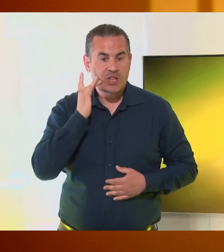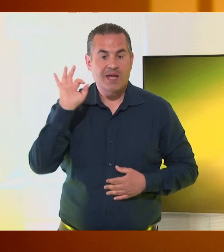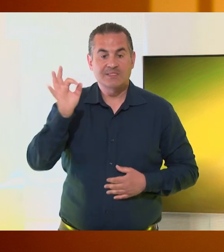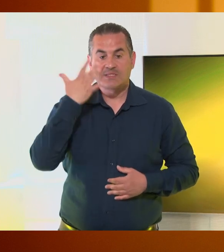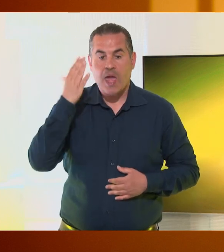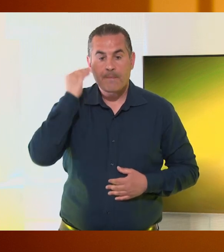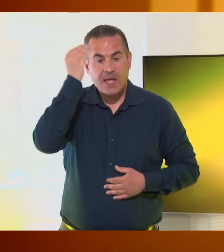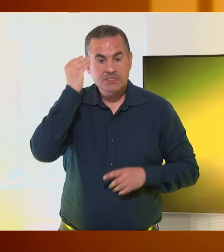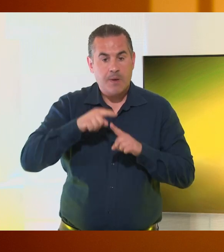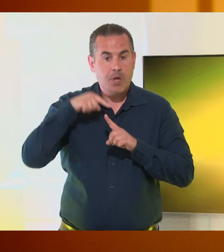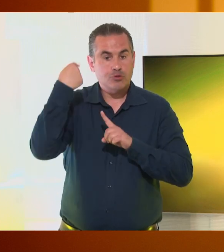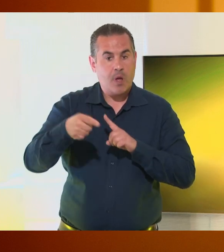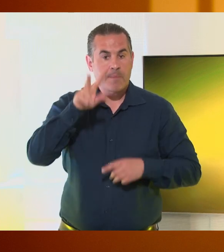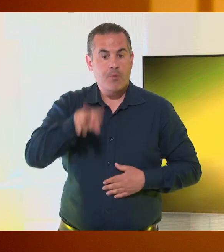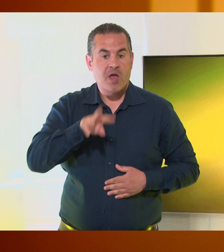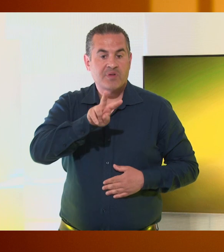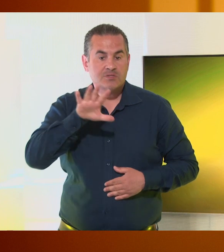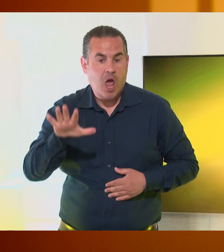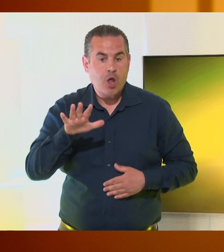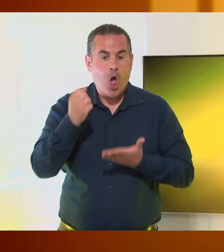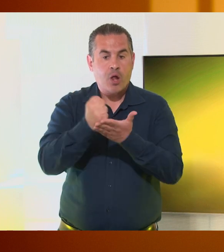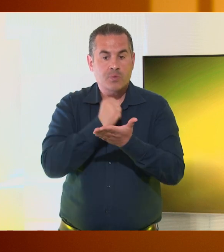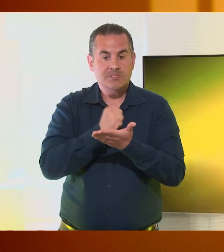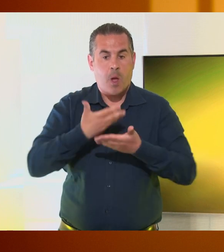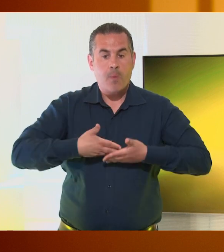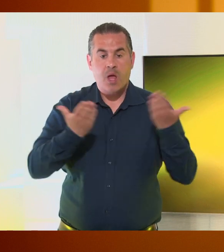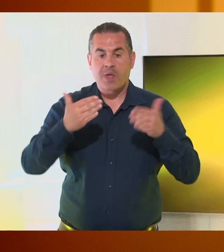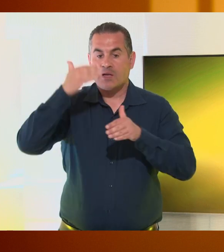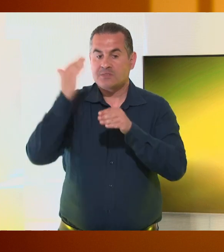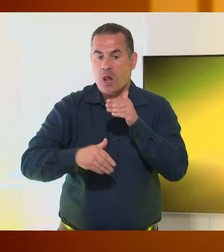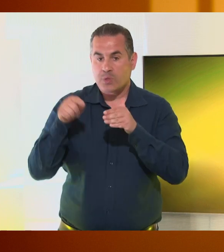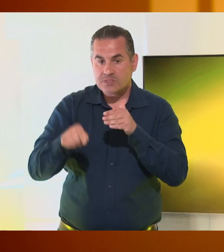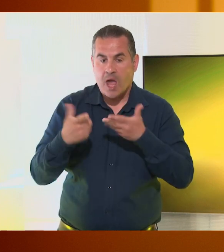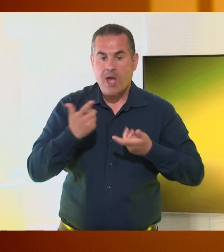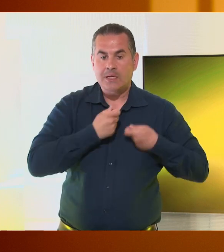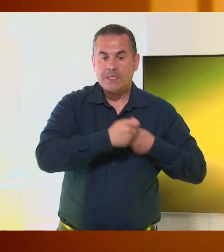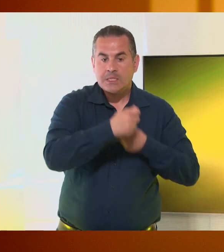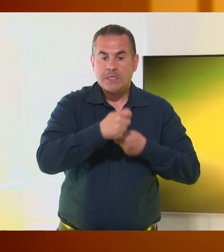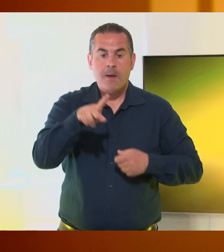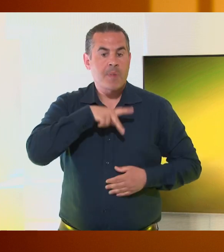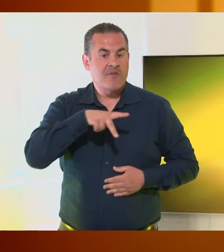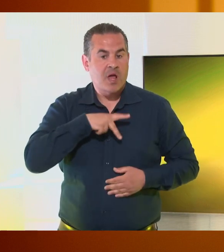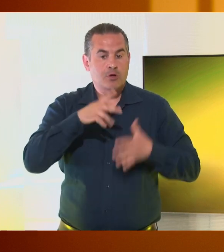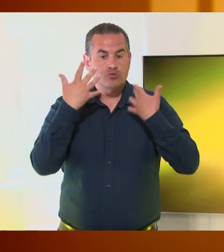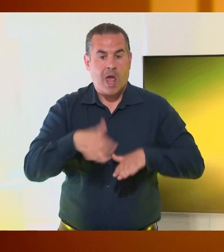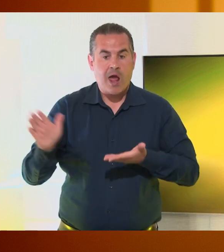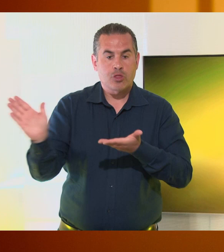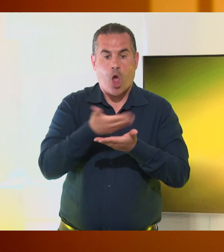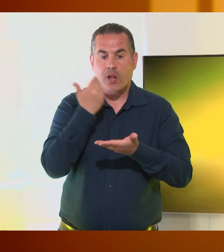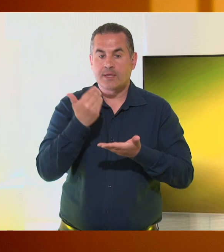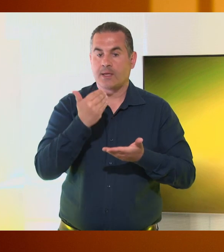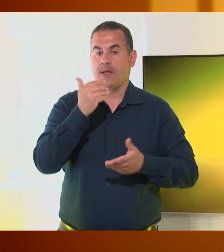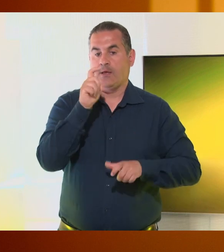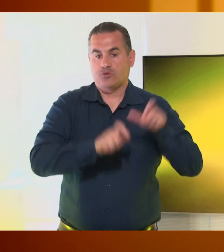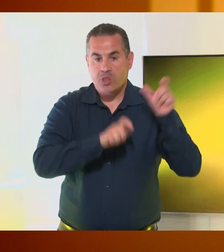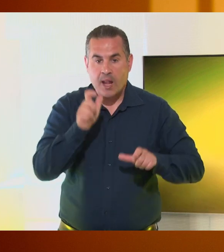Loi. L'assemblea dei soci composta da Regione e Comuni si riunirà per discutere il bilancio 2023 e verrà ufficialmente sancita la conclusione